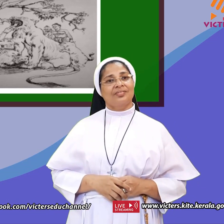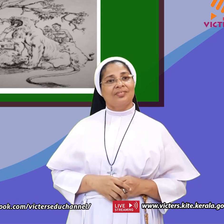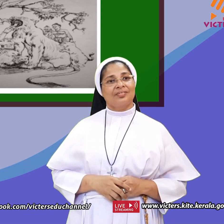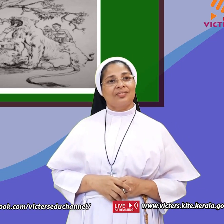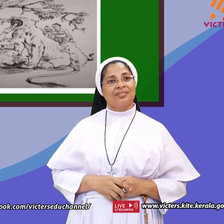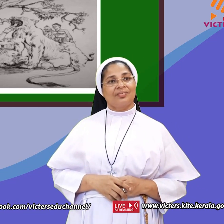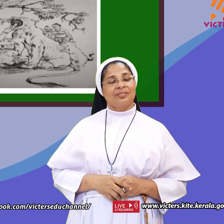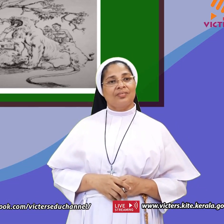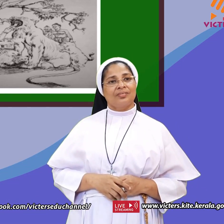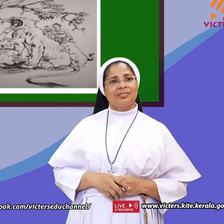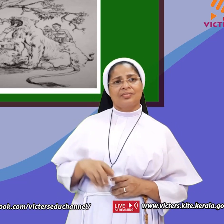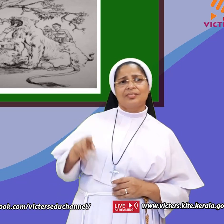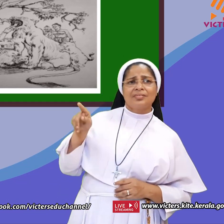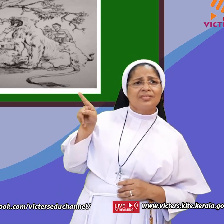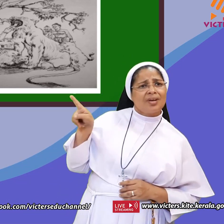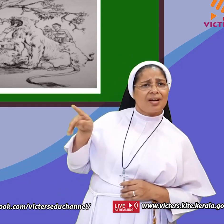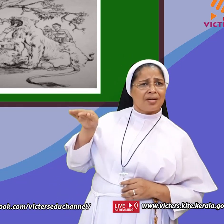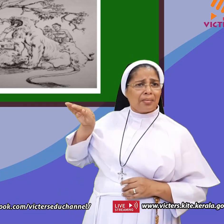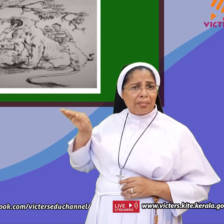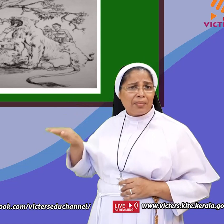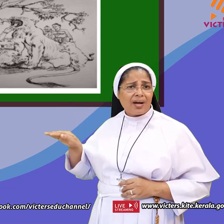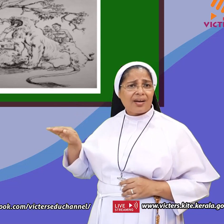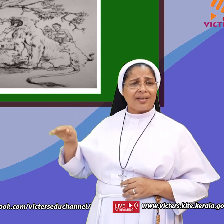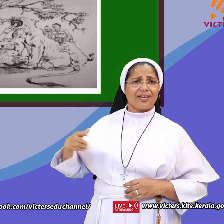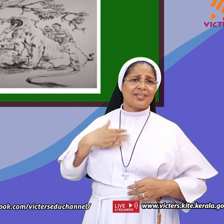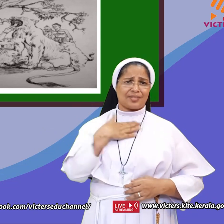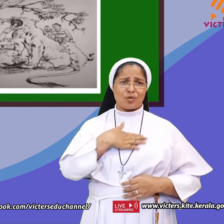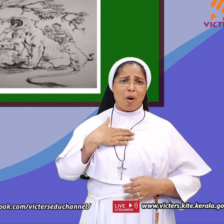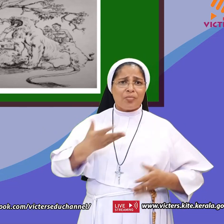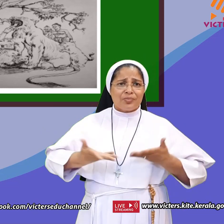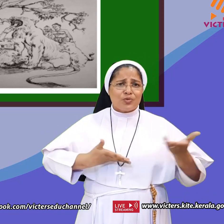ഇനി ആ ബാലൻ്റെ സ്വഭാവ സവിശേഷതകൾ എന്തെല്ലാമെന്ന് നോക്കിയാലോ.